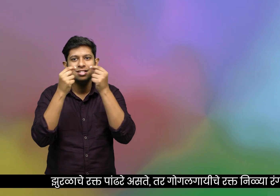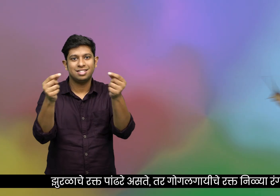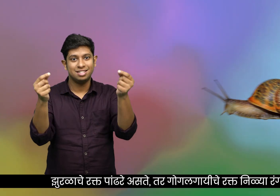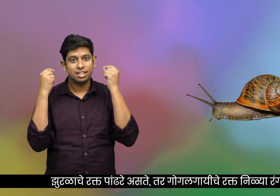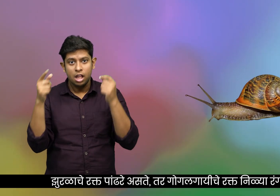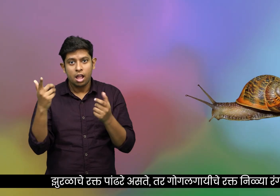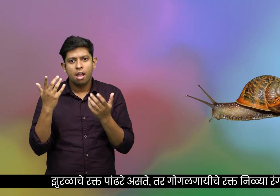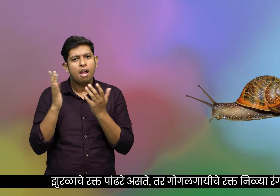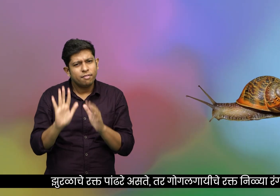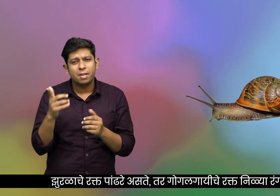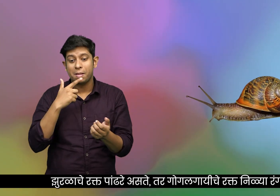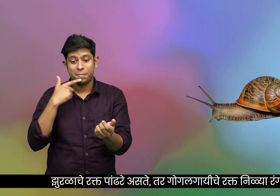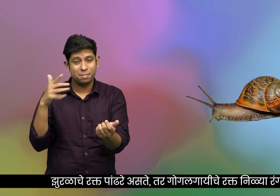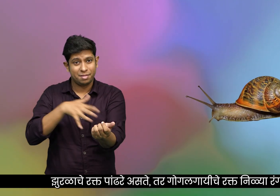रक्त निळ्या रंगाचे असते.